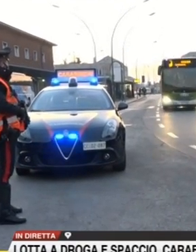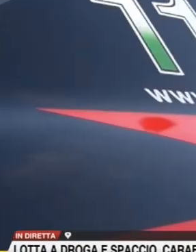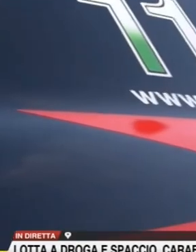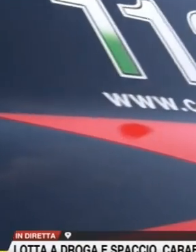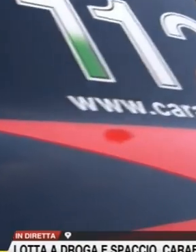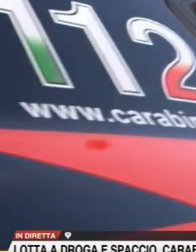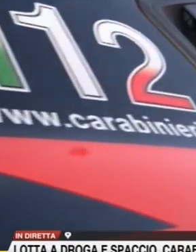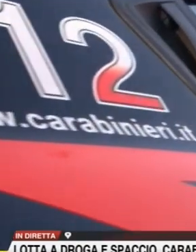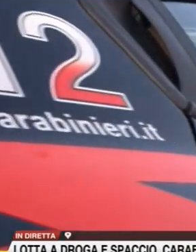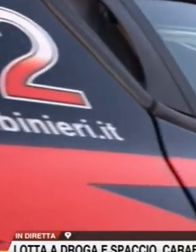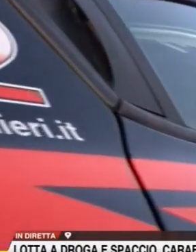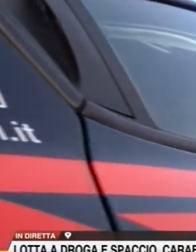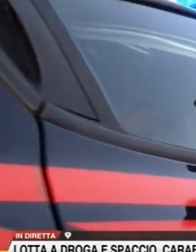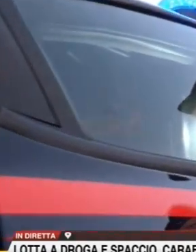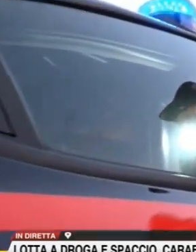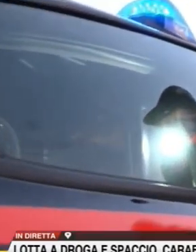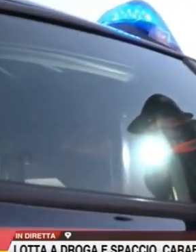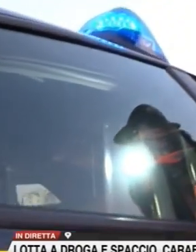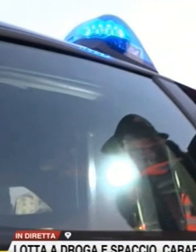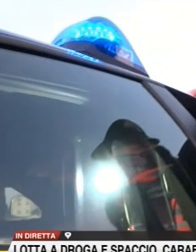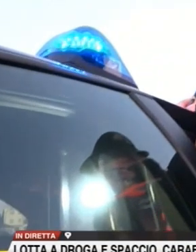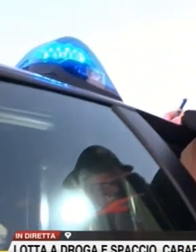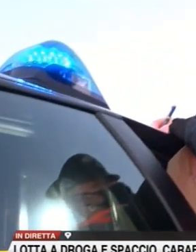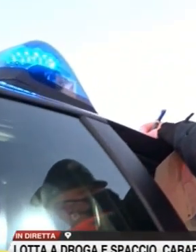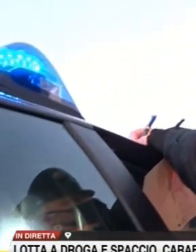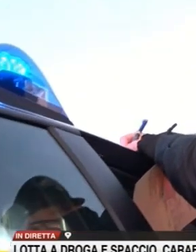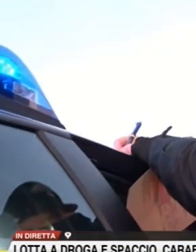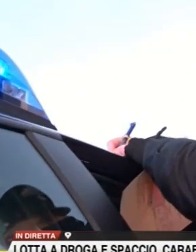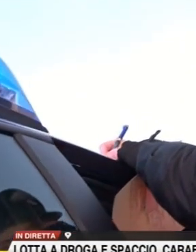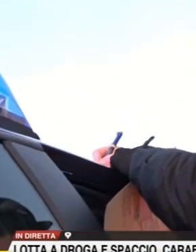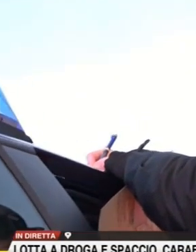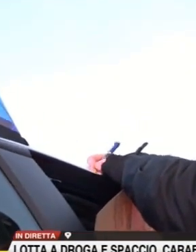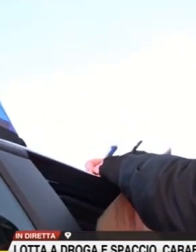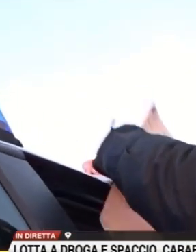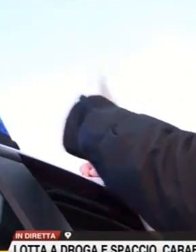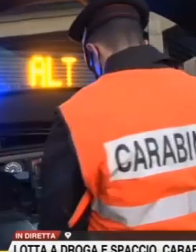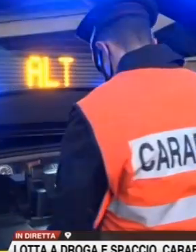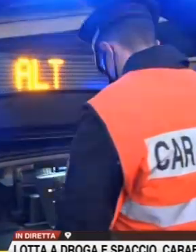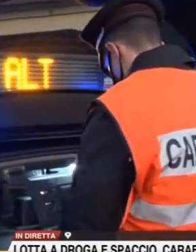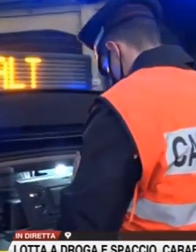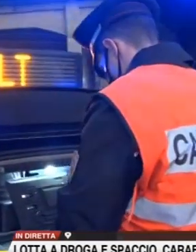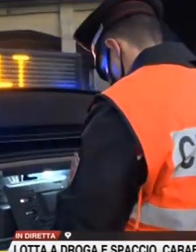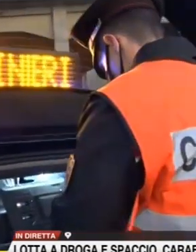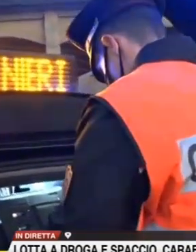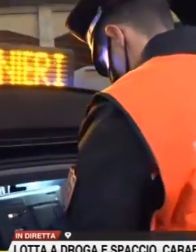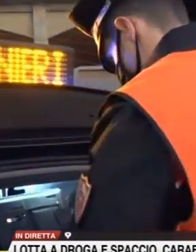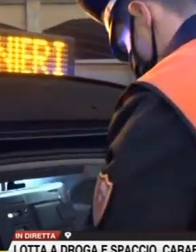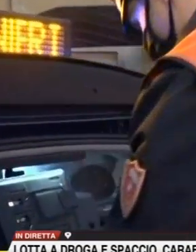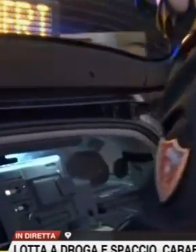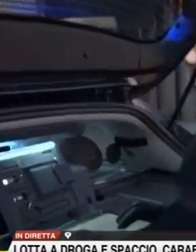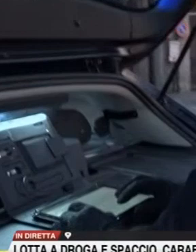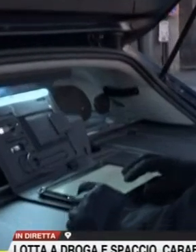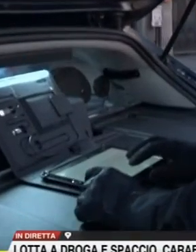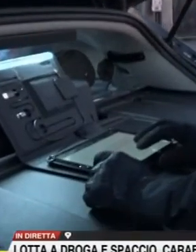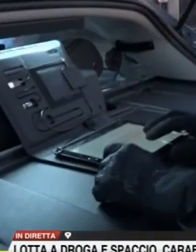stesso grande contenitore, ma tenendo distinte il consumo dalla dipendenza. E credo che siano, che